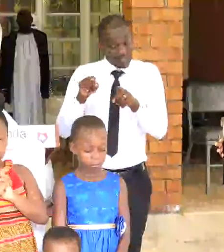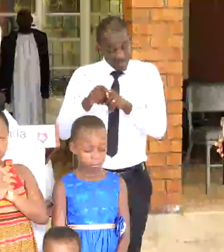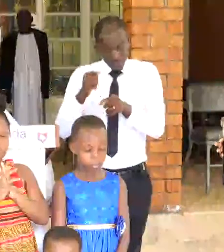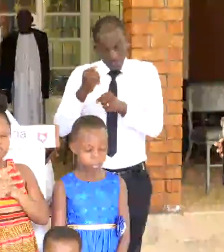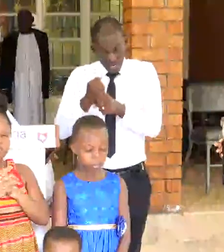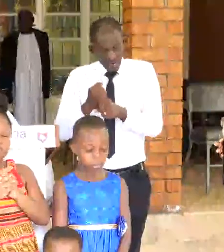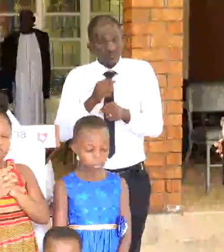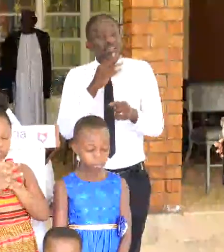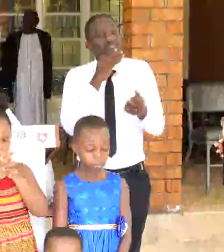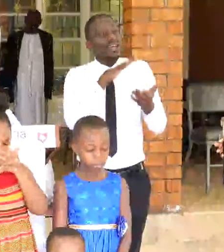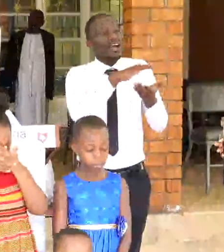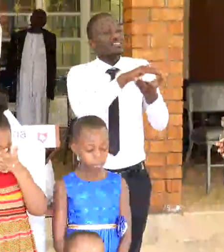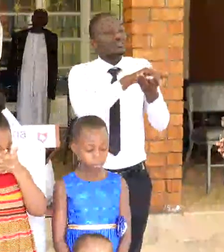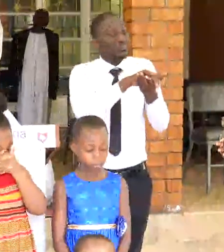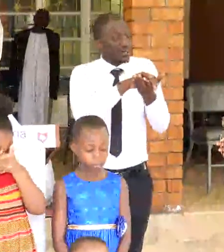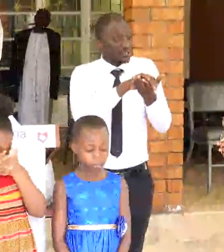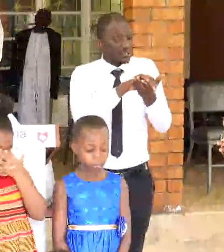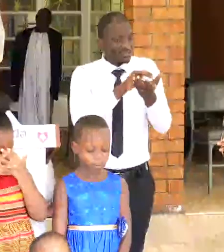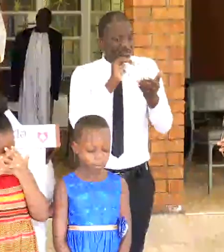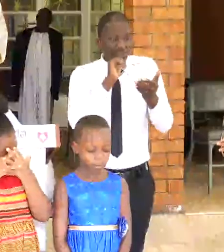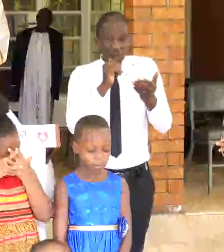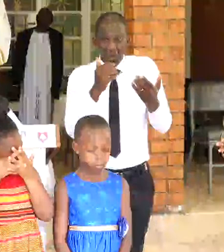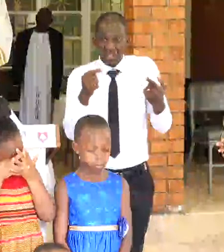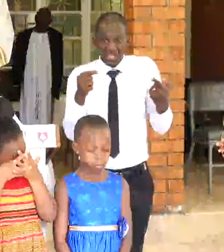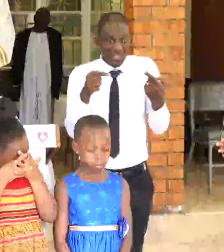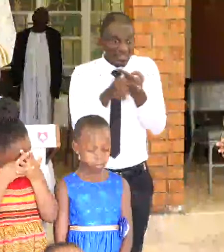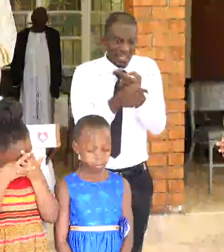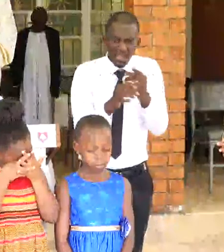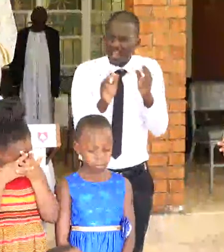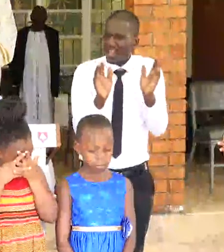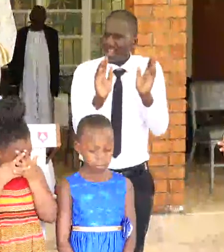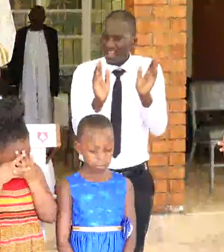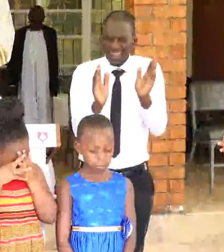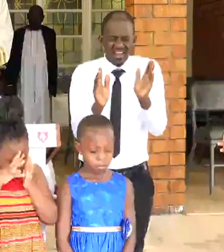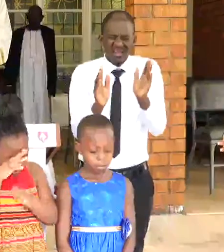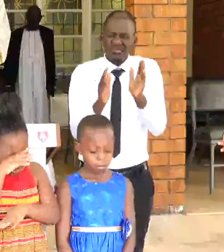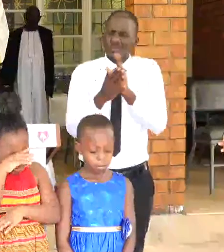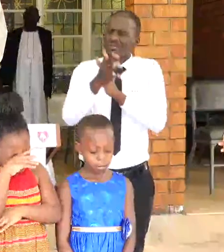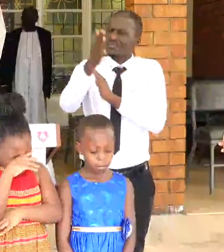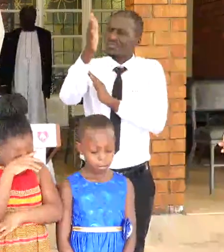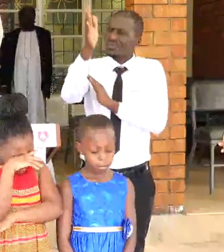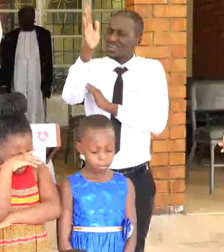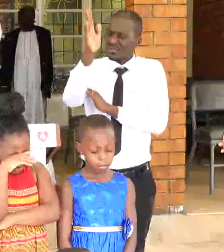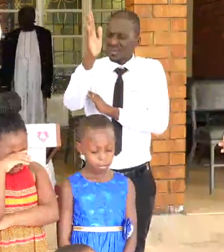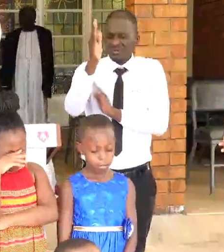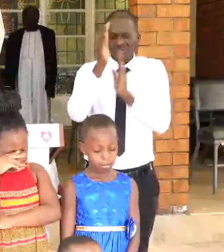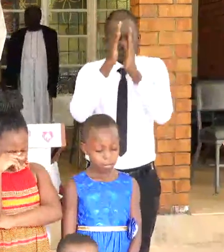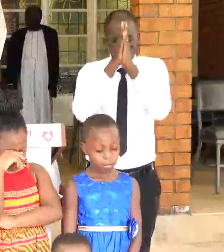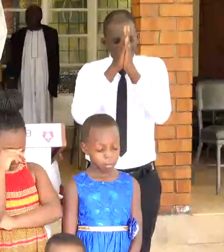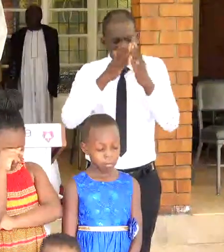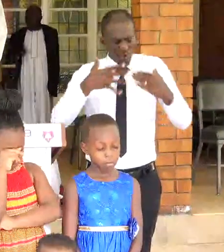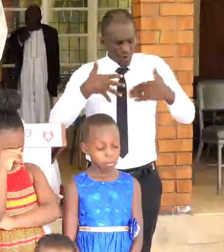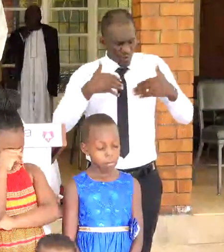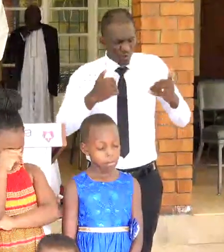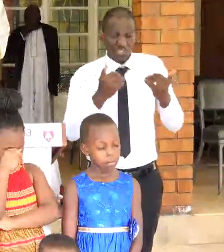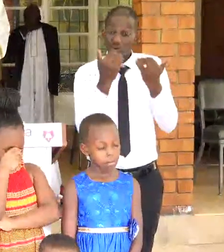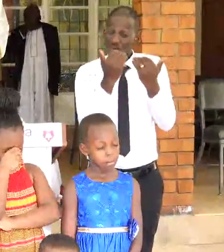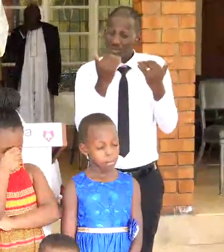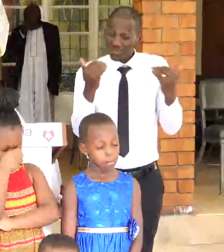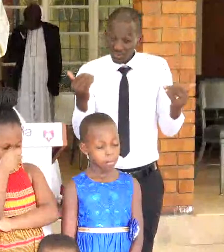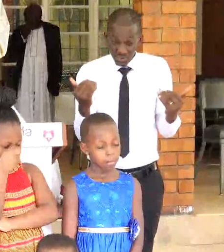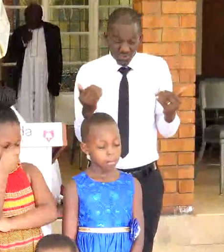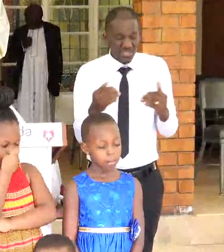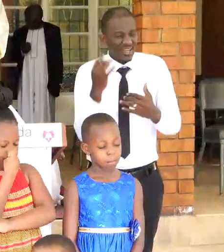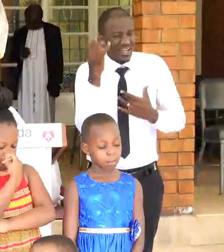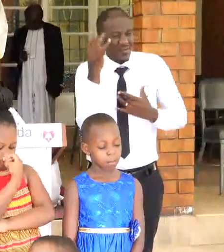n'omwana munne omulenzi. Mukama sisinkana abalwana abalwadde, sisinkana abo bonna